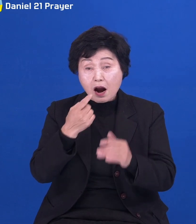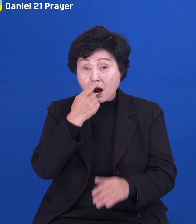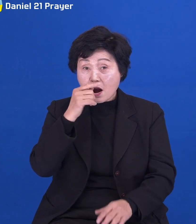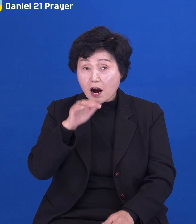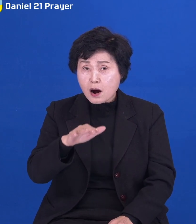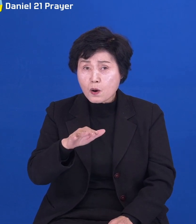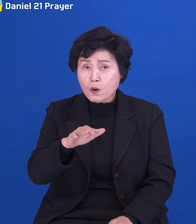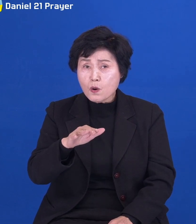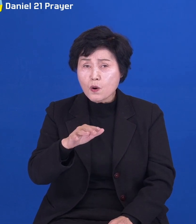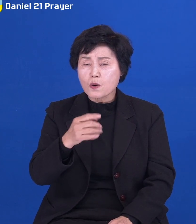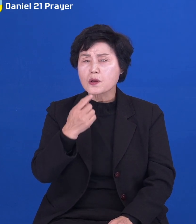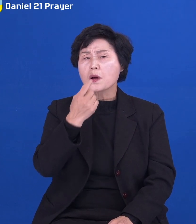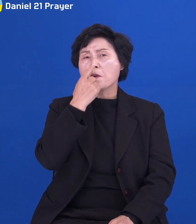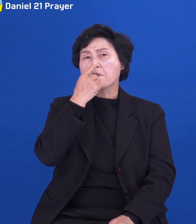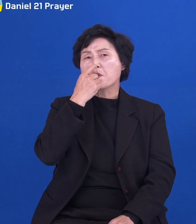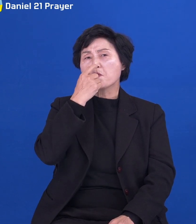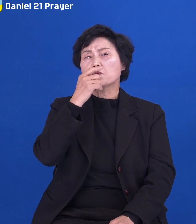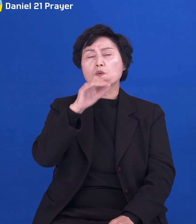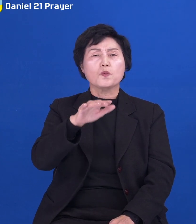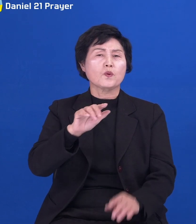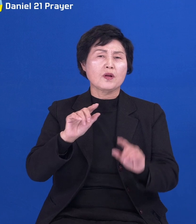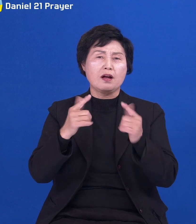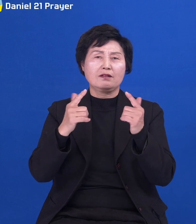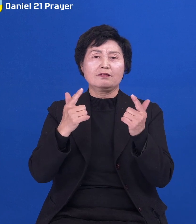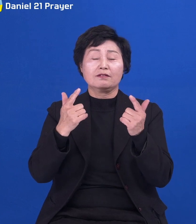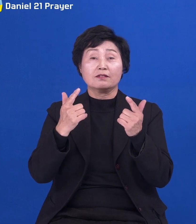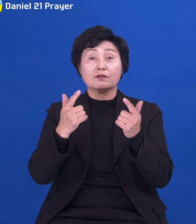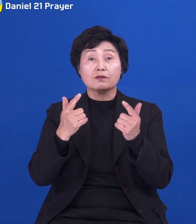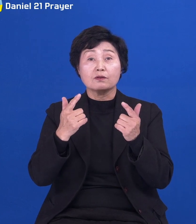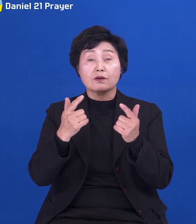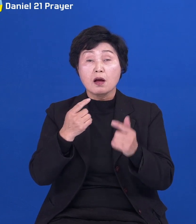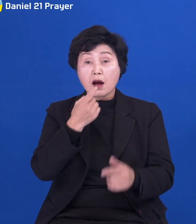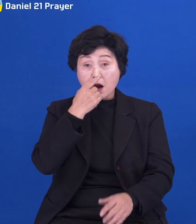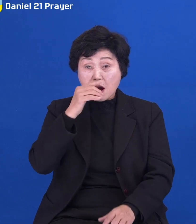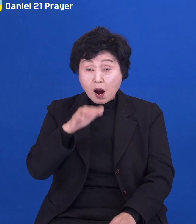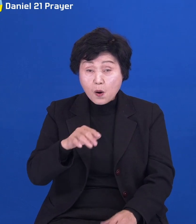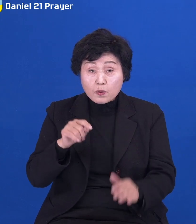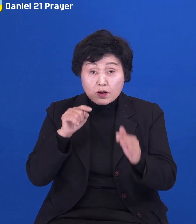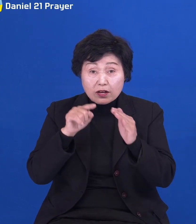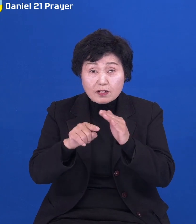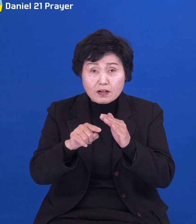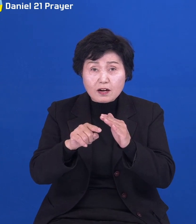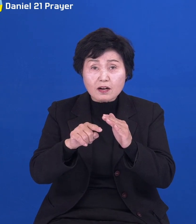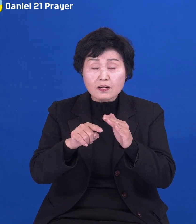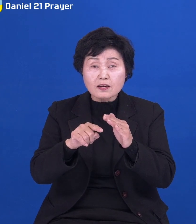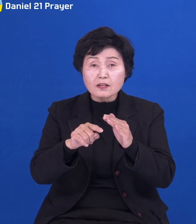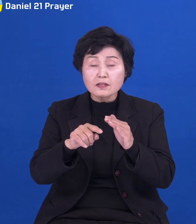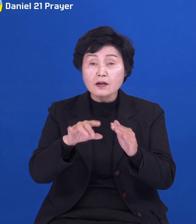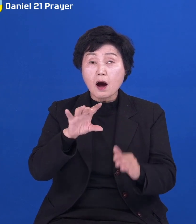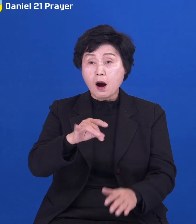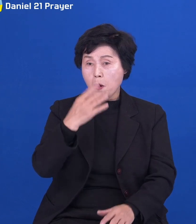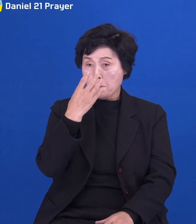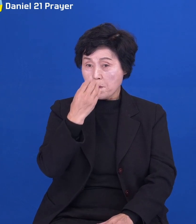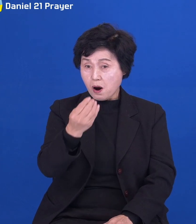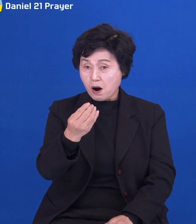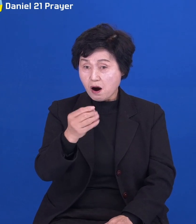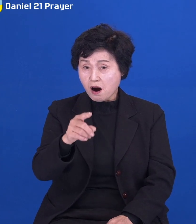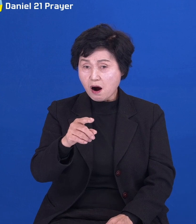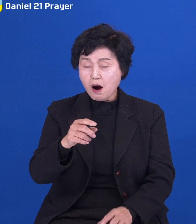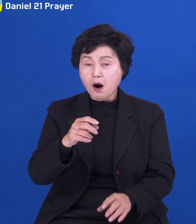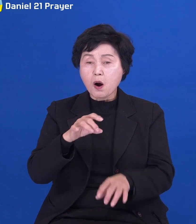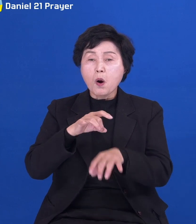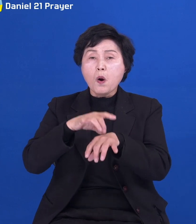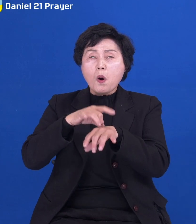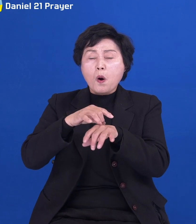그렇게 배움의 장이 있는 곳이 아니었어요. 학원에 들어가서 제가 제일 처음으로 목격했던 것은 뼈만 앙상하게 남은